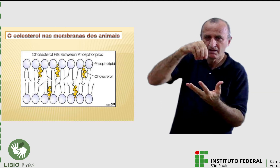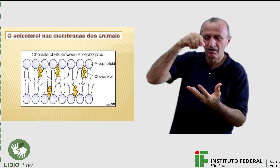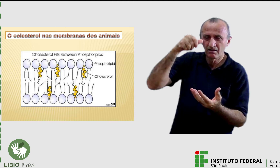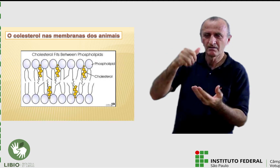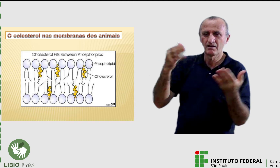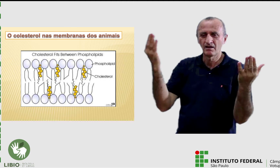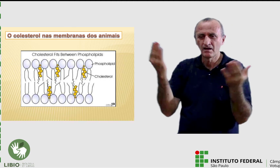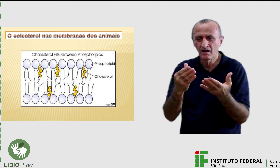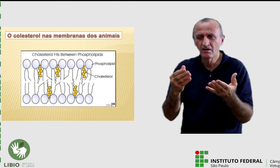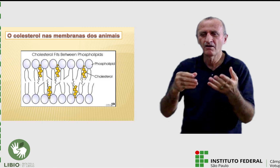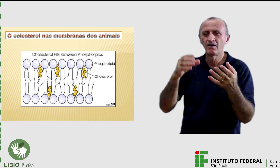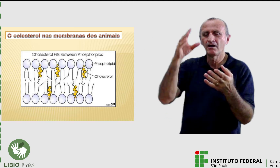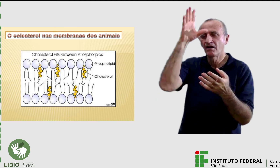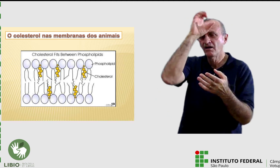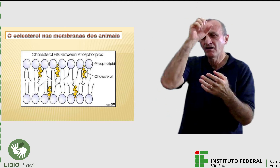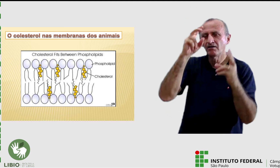Agora é a vez de aprendermos sobre as